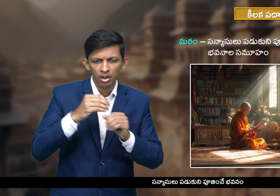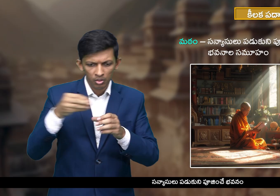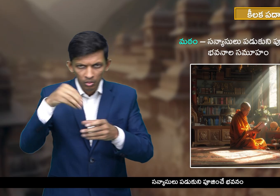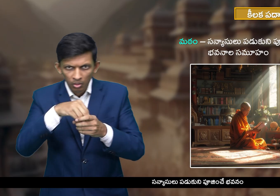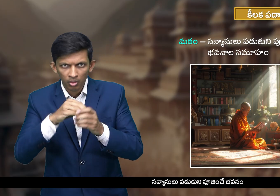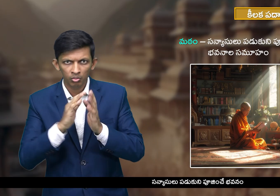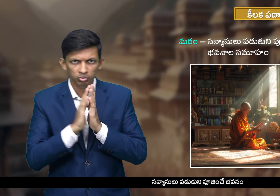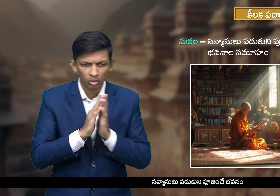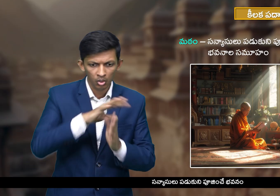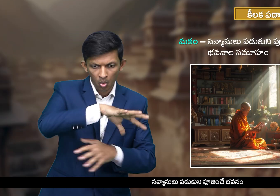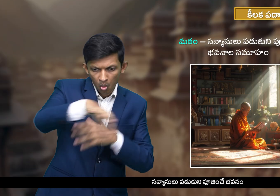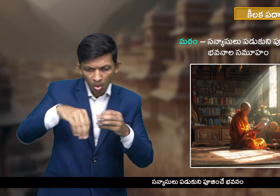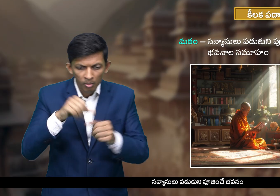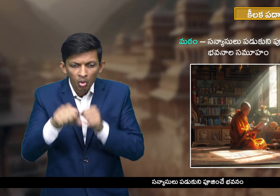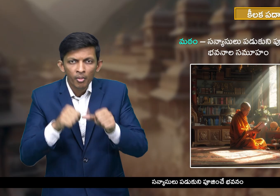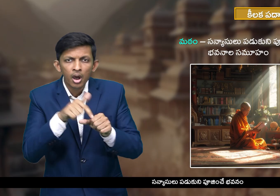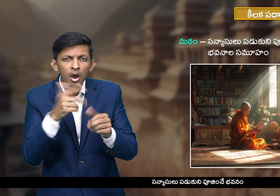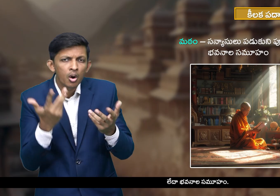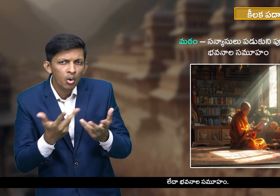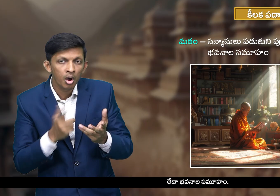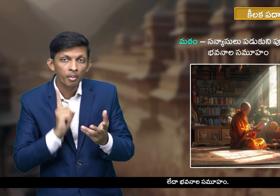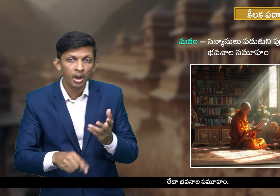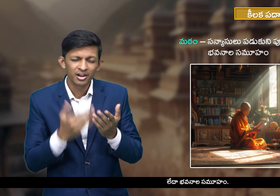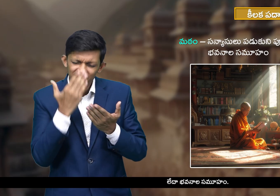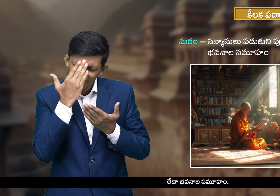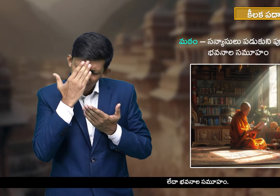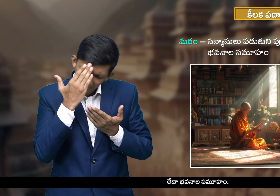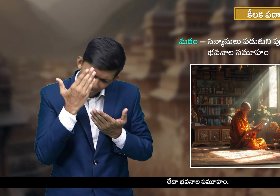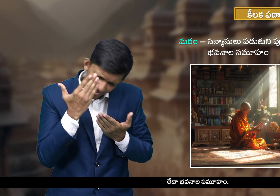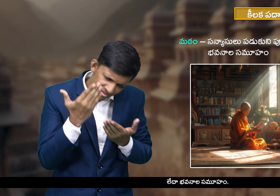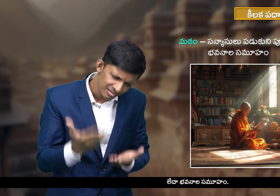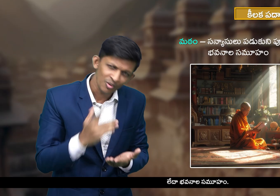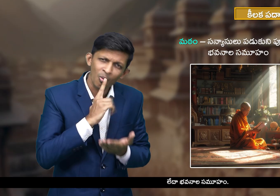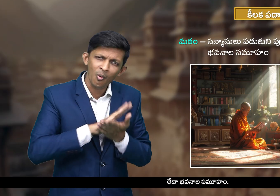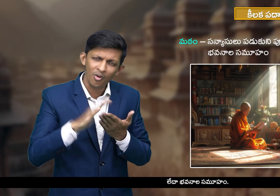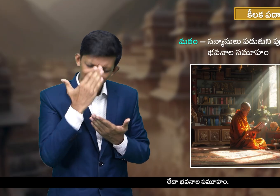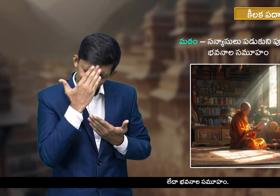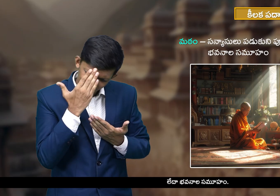సన్యాసులు పడుకొని పూజించే భవనం లేదా భవనాల సమూహం.